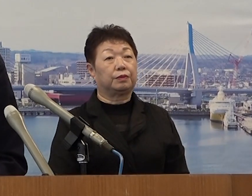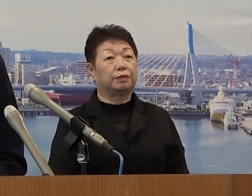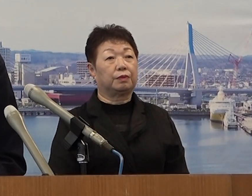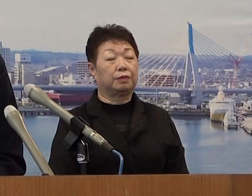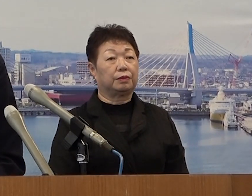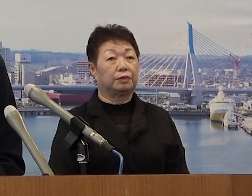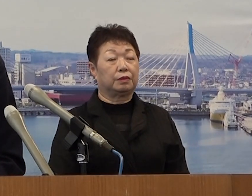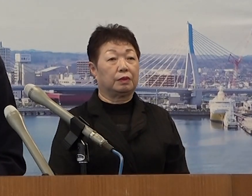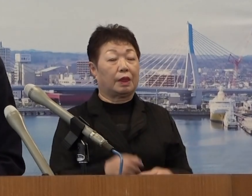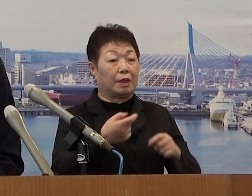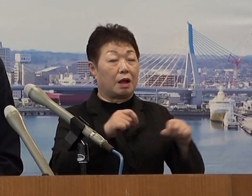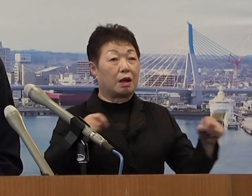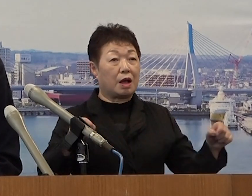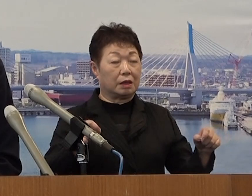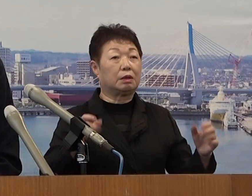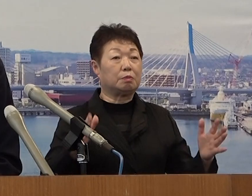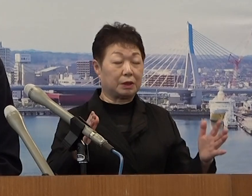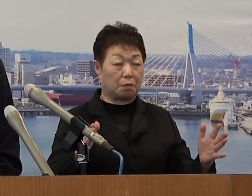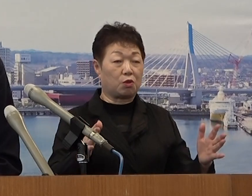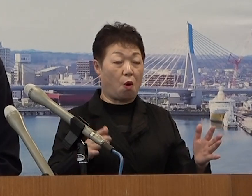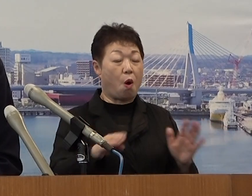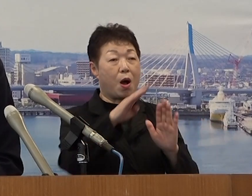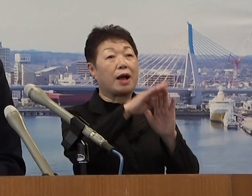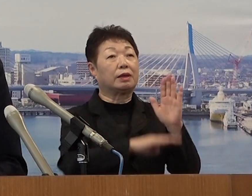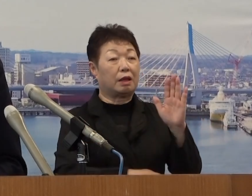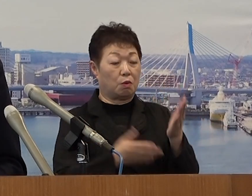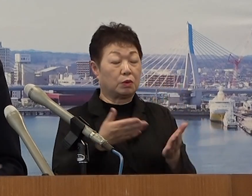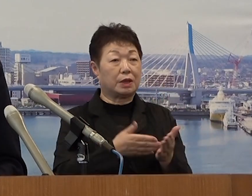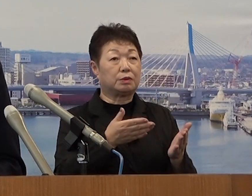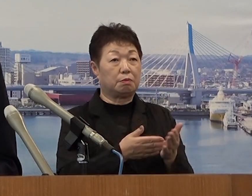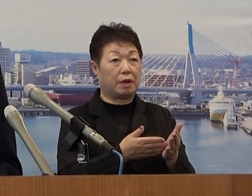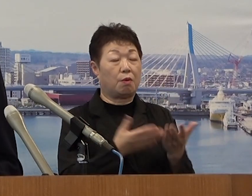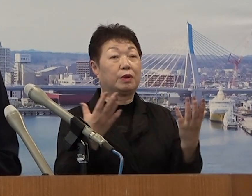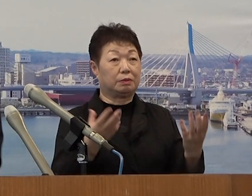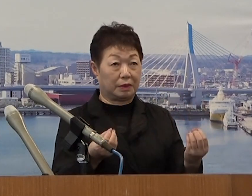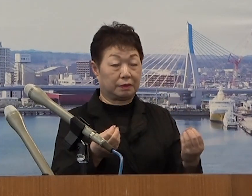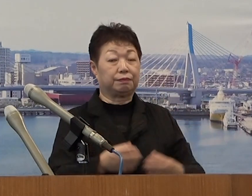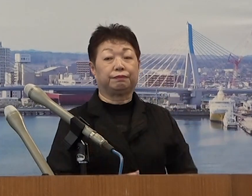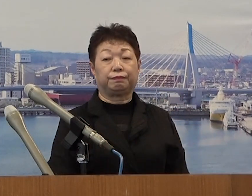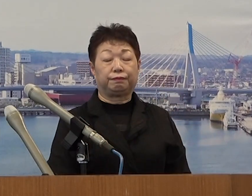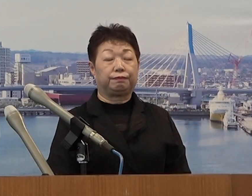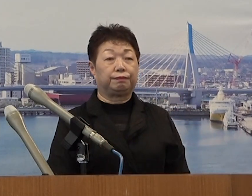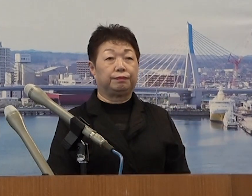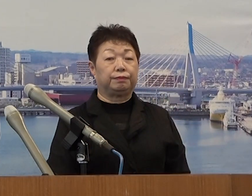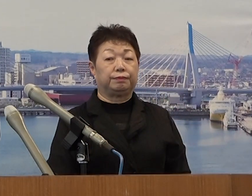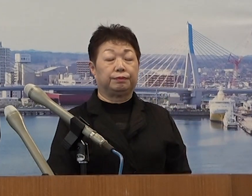少々長くなりましたが、提出予定案件のご説明となります。